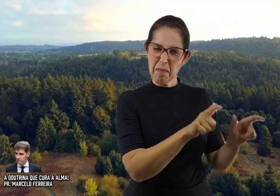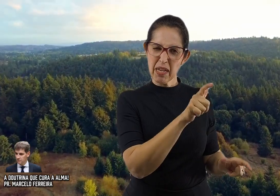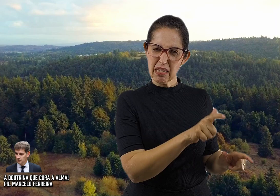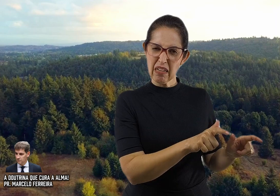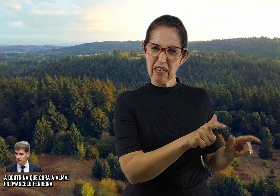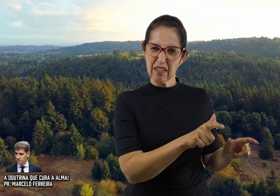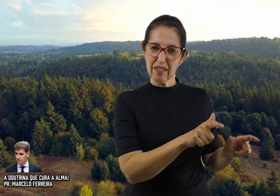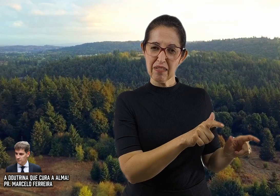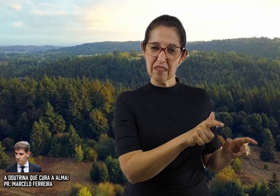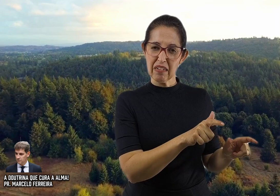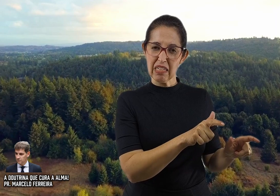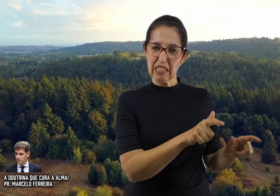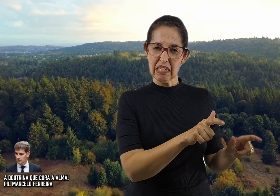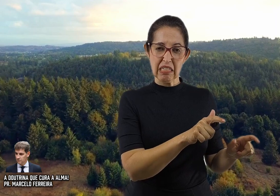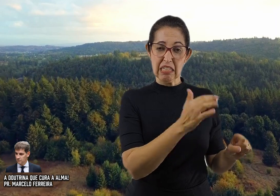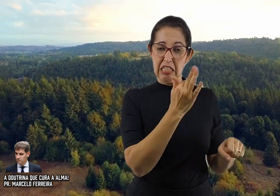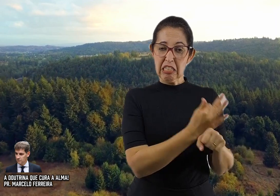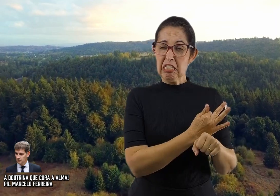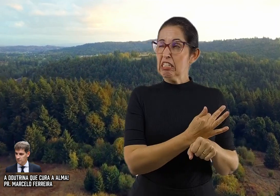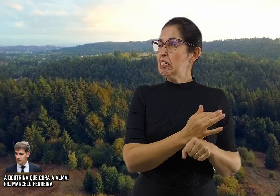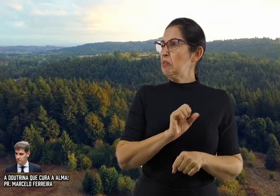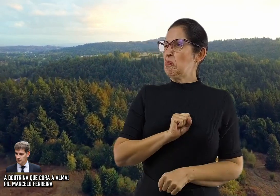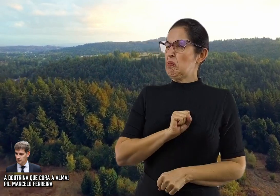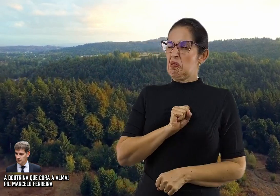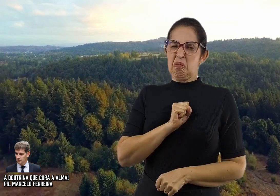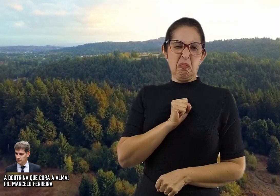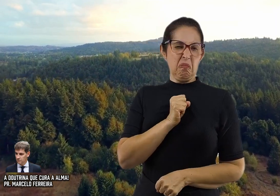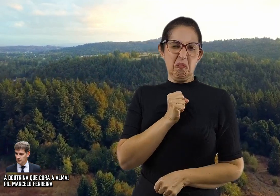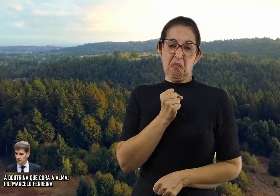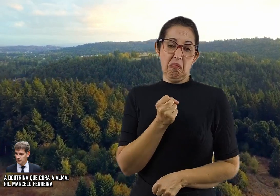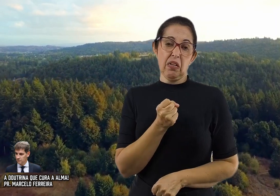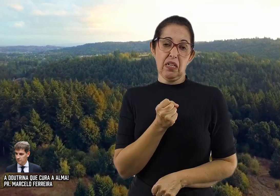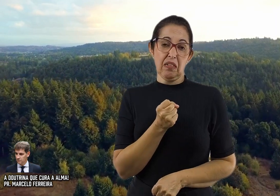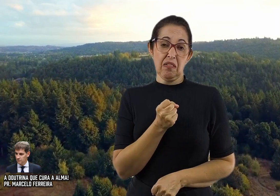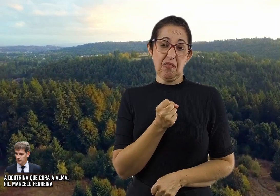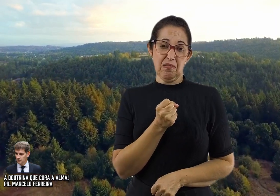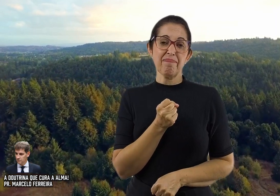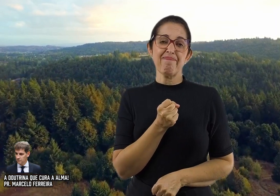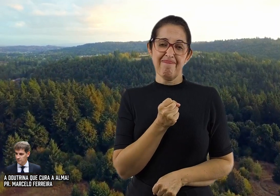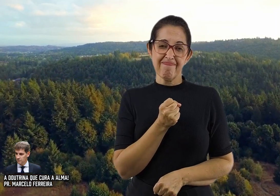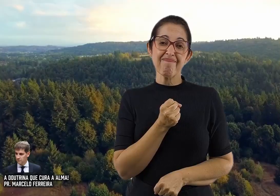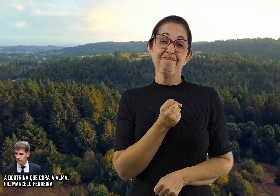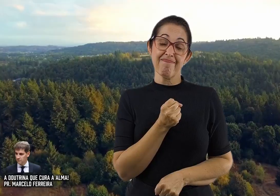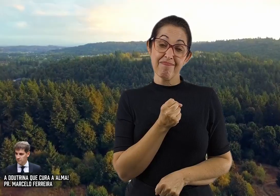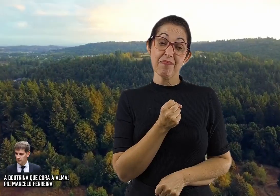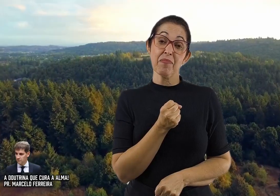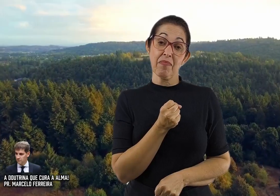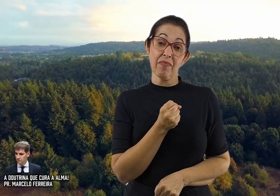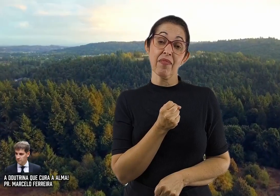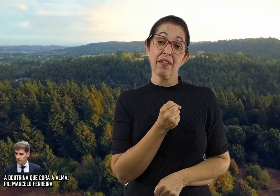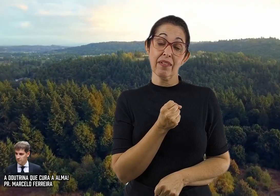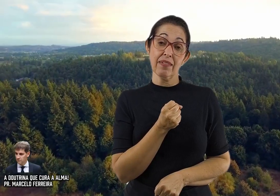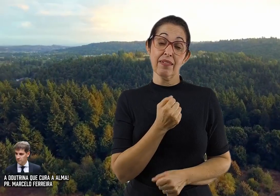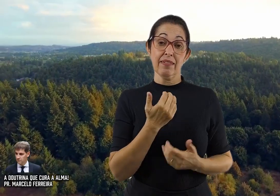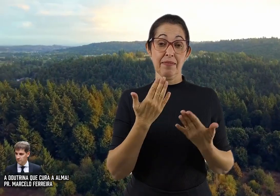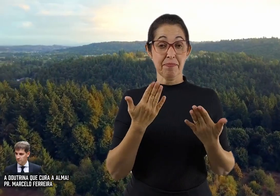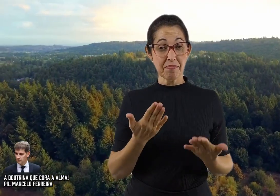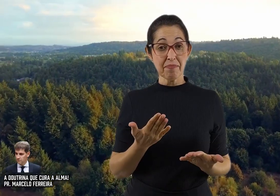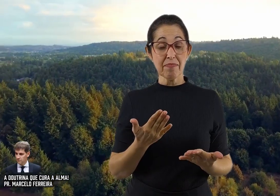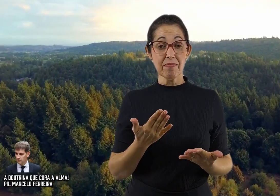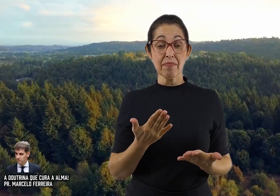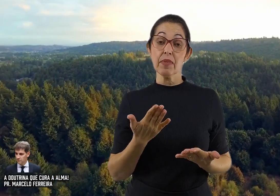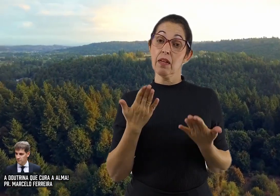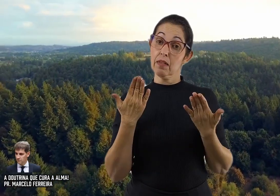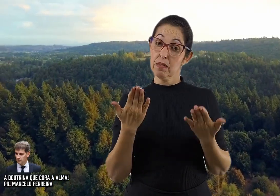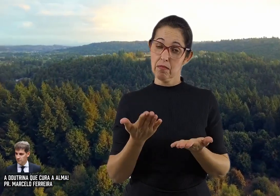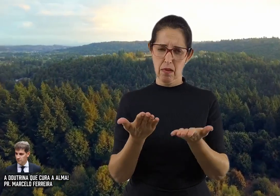irritado. Uma pessoa que não suporta a outra. Não suporta, ele fica irritado, ele fica agressivo, ele começa a te agredir. Aí é um